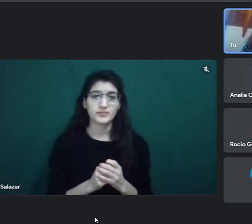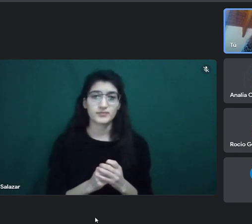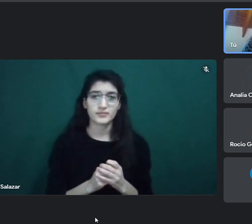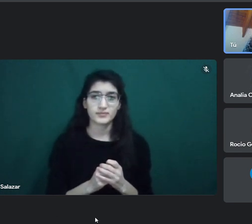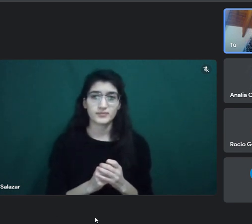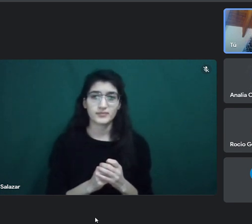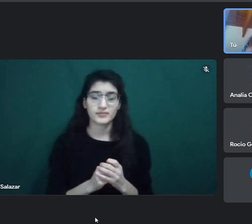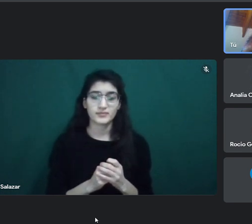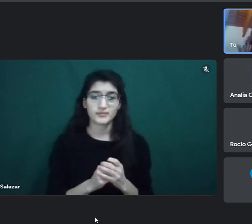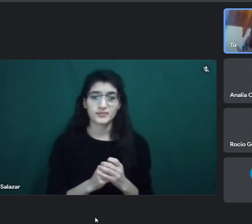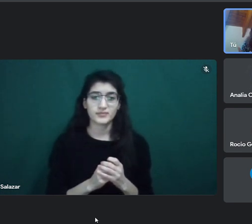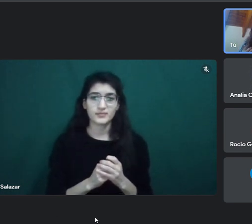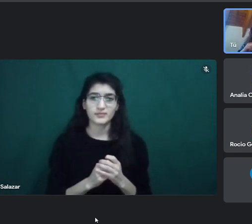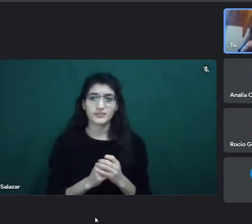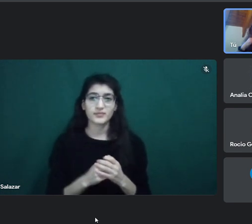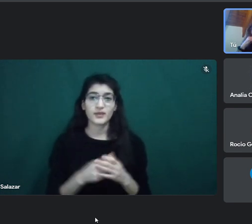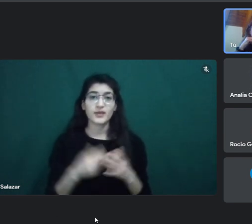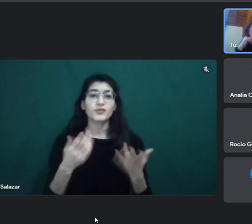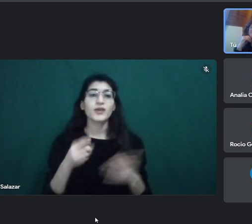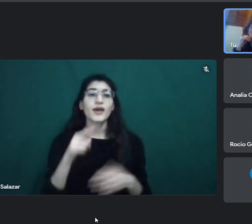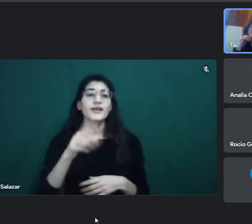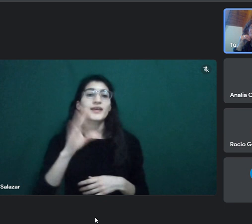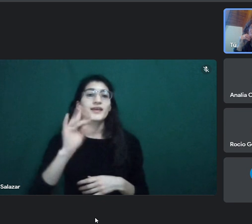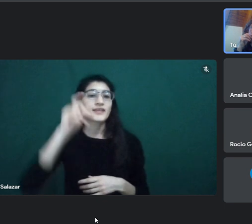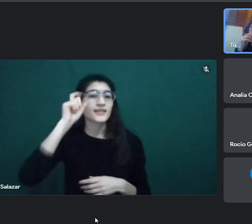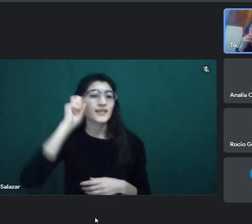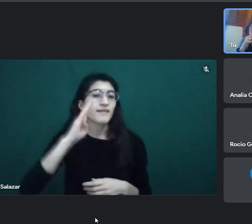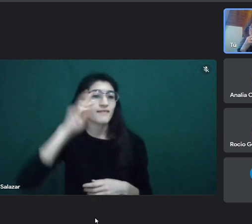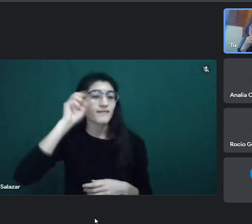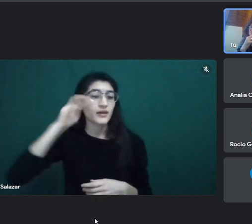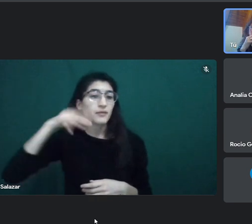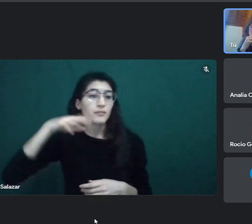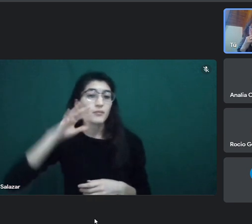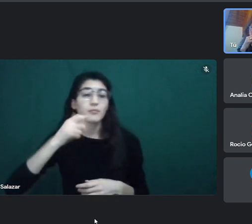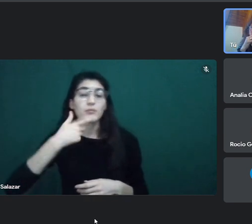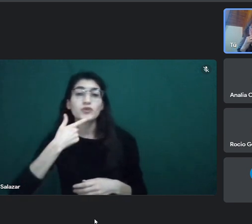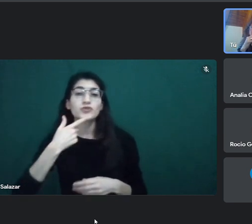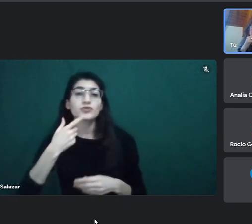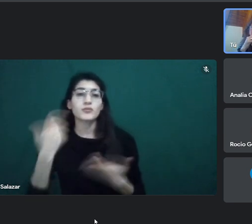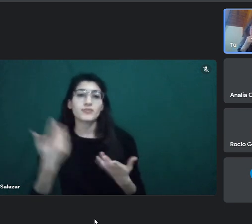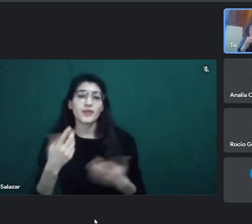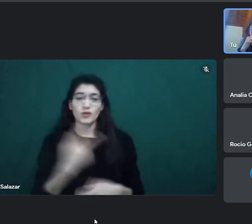sabe que decimos debemos, se refiere a nosotros.